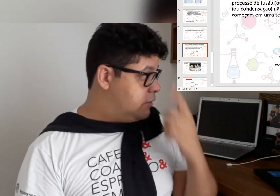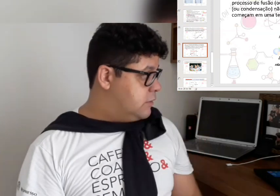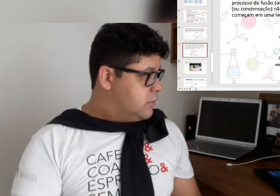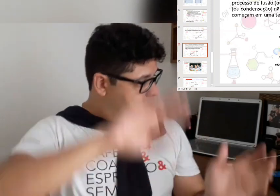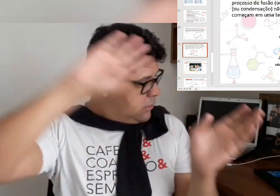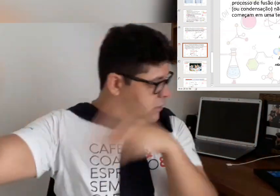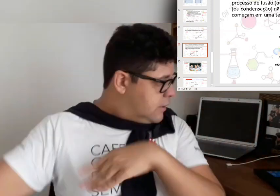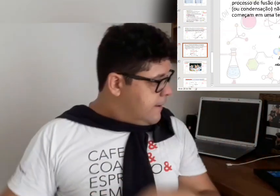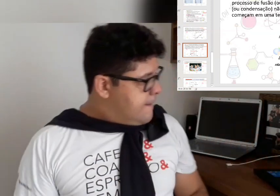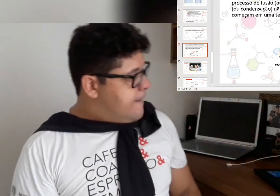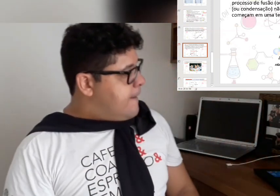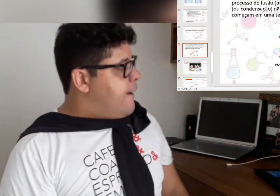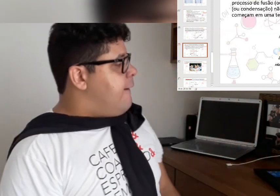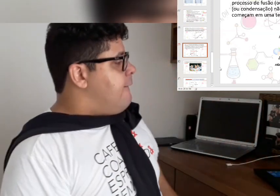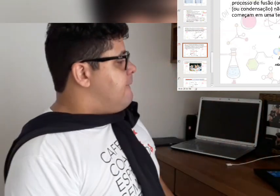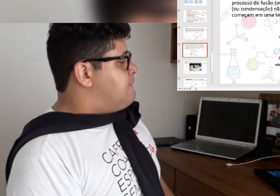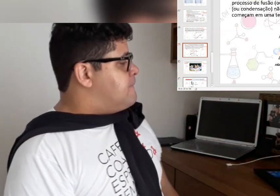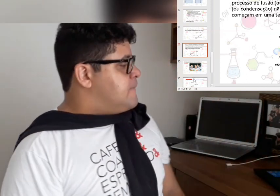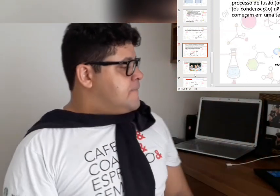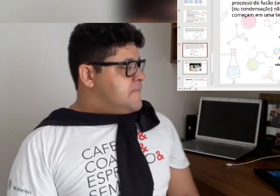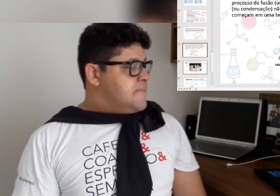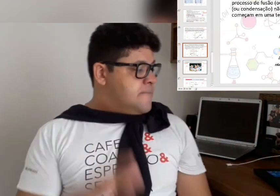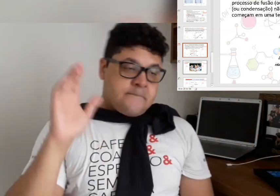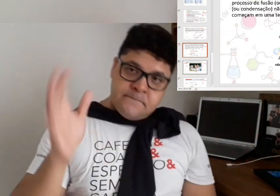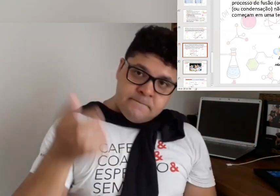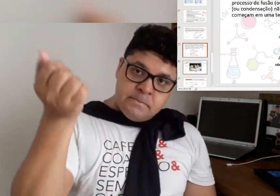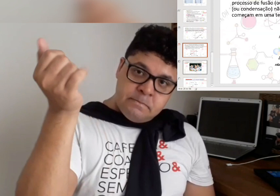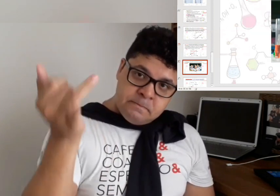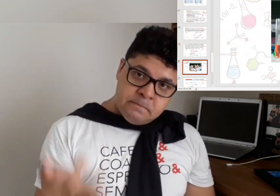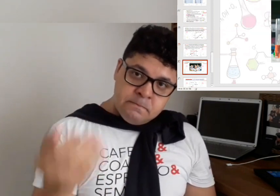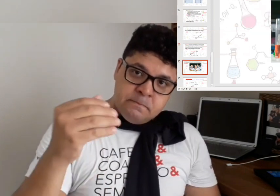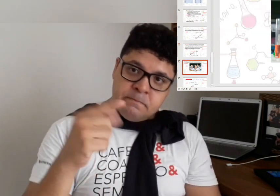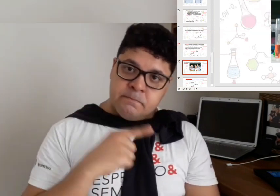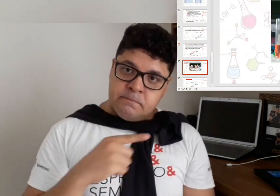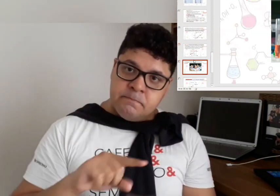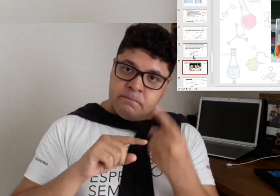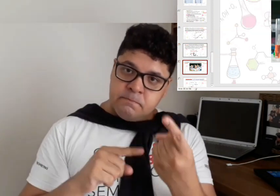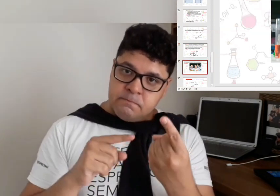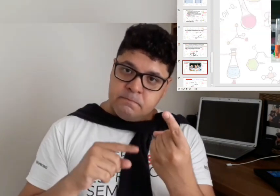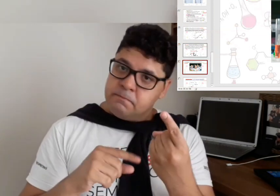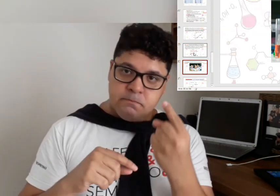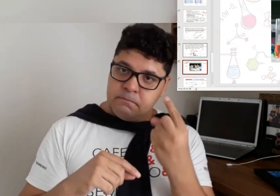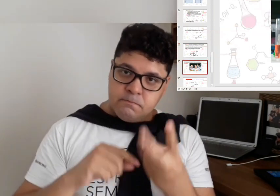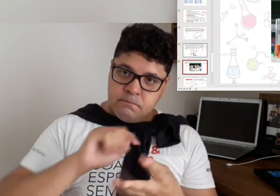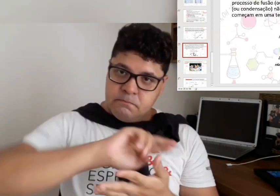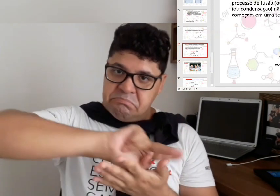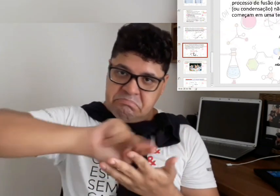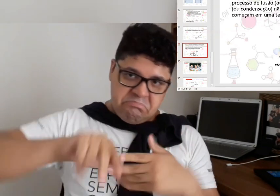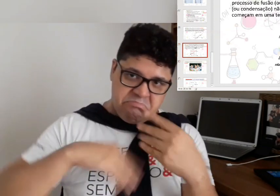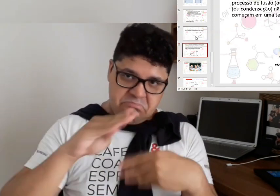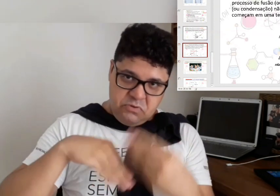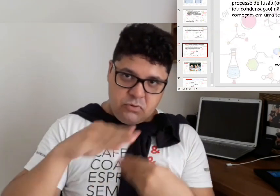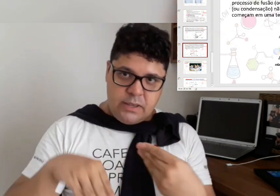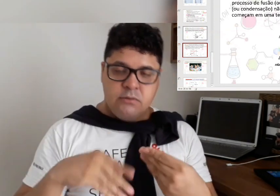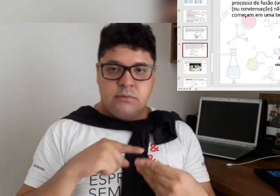temperatura e terminam em outra, que é o que a gente acabou de falar aqui. Bom, quando a gente tem, então,